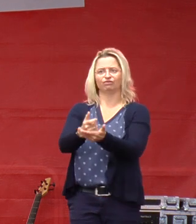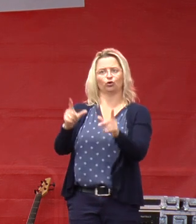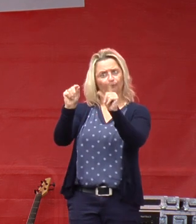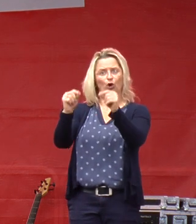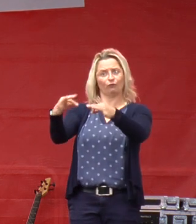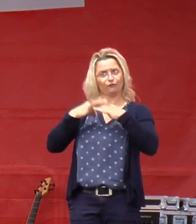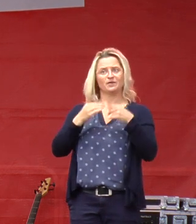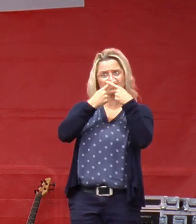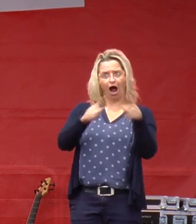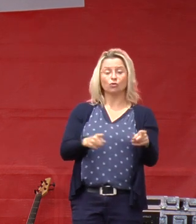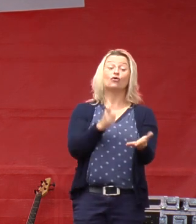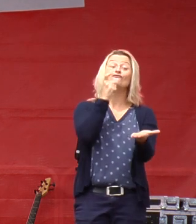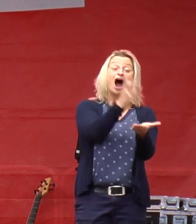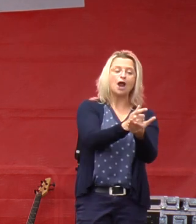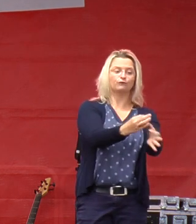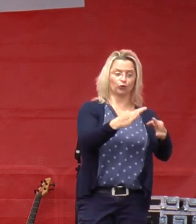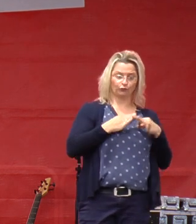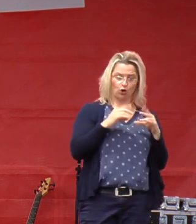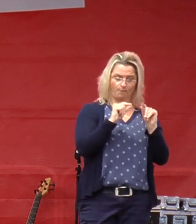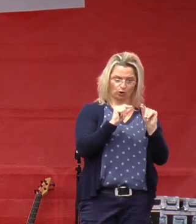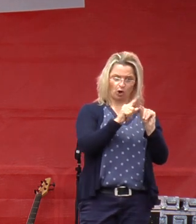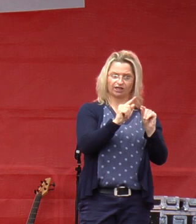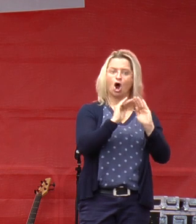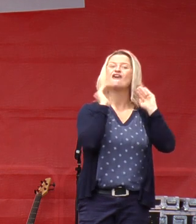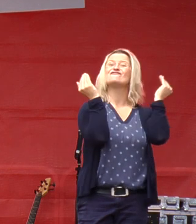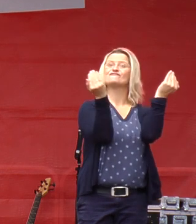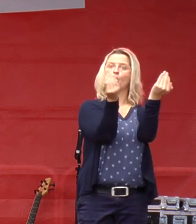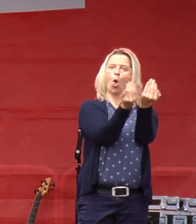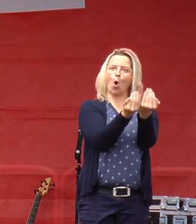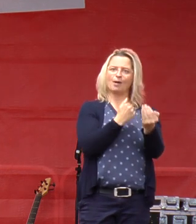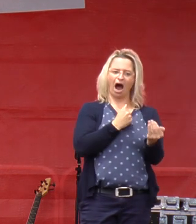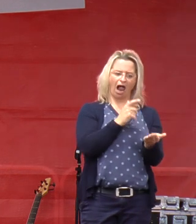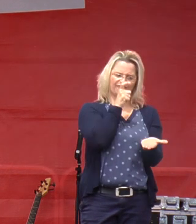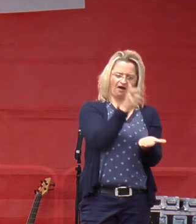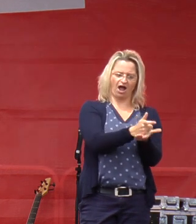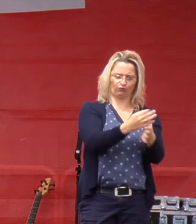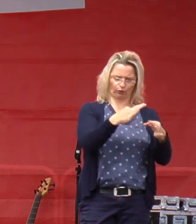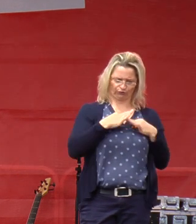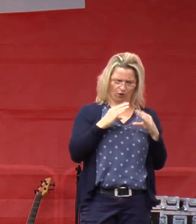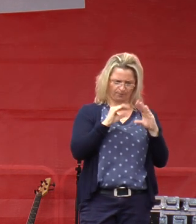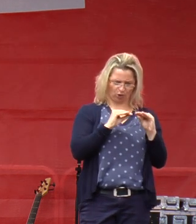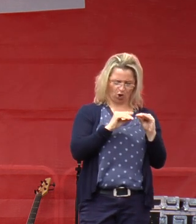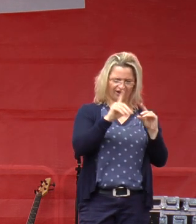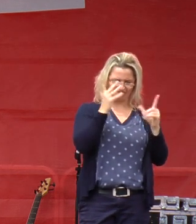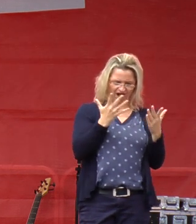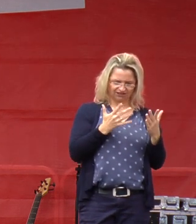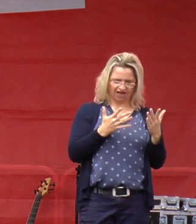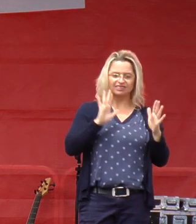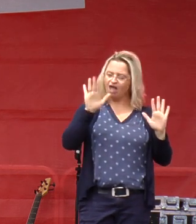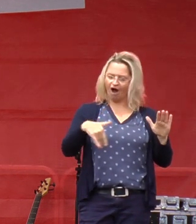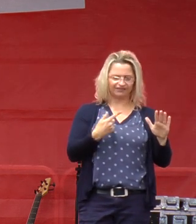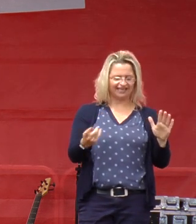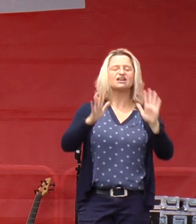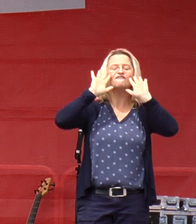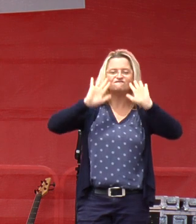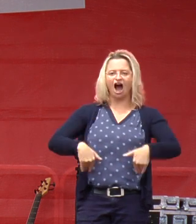Ich finde, Verantwortung, auch global Verantwortung zu übernehmen, heißt, dass wir zunächst aufhören, das Falsche zu machen. Und zu